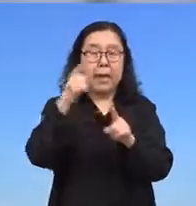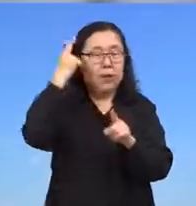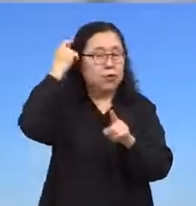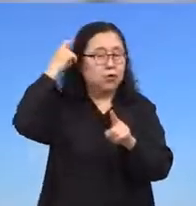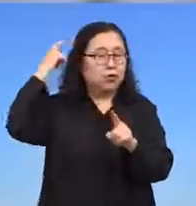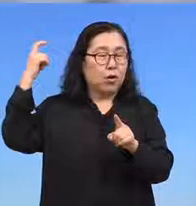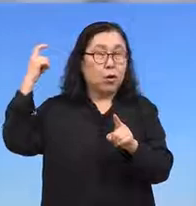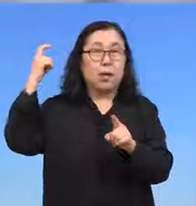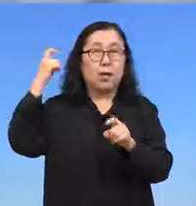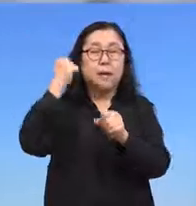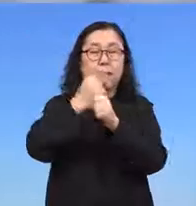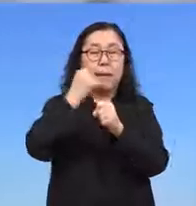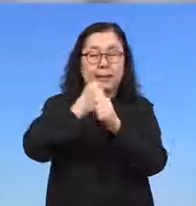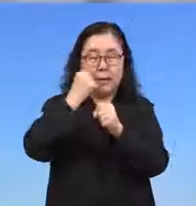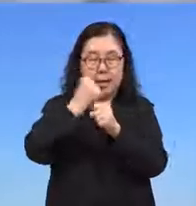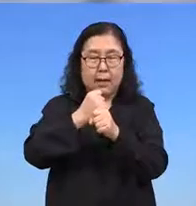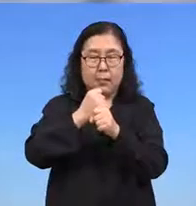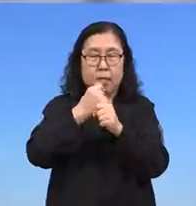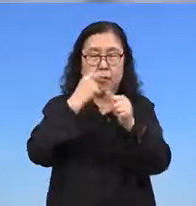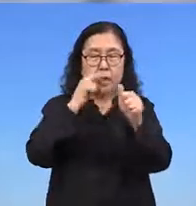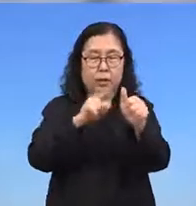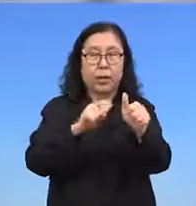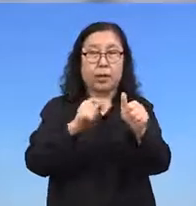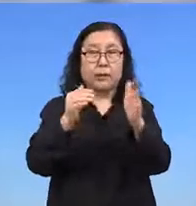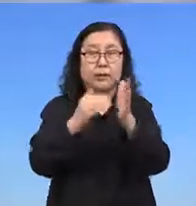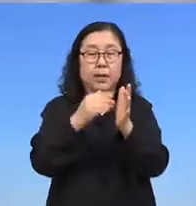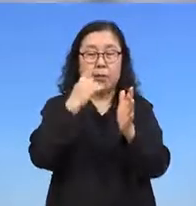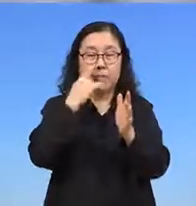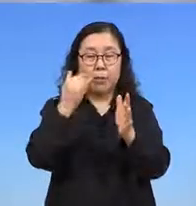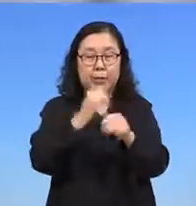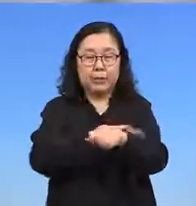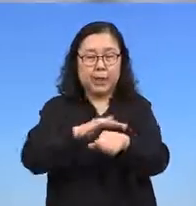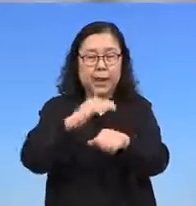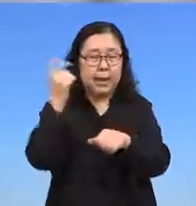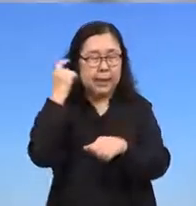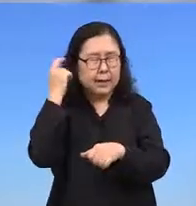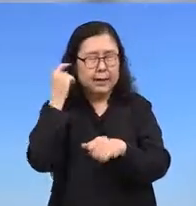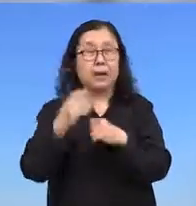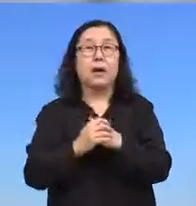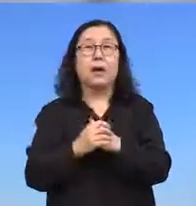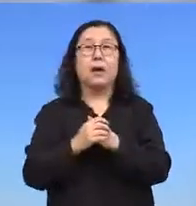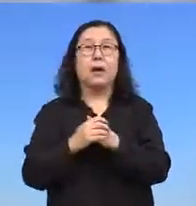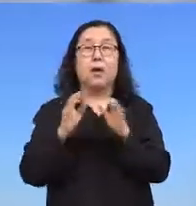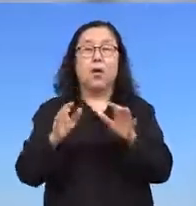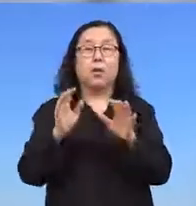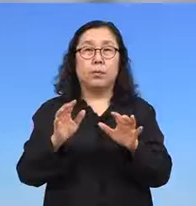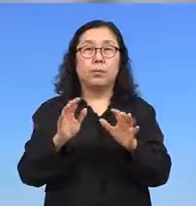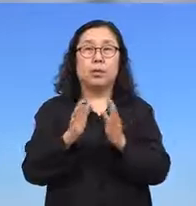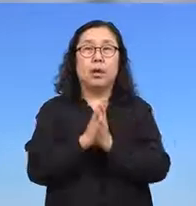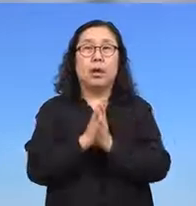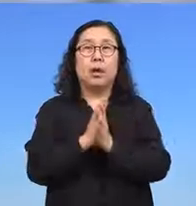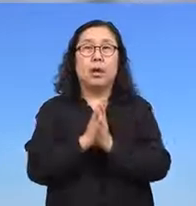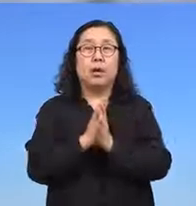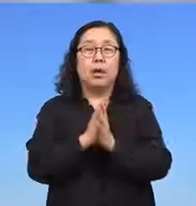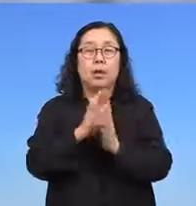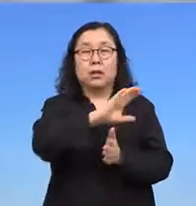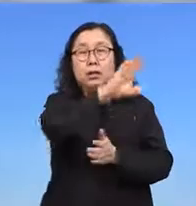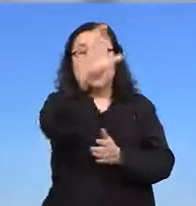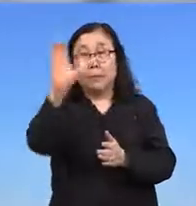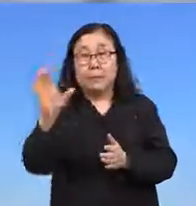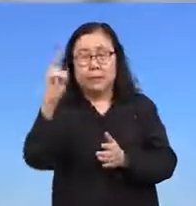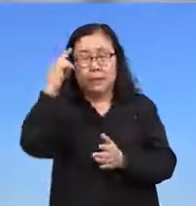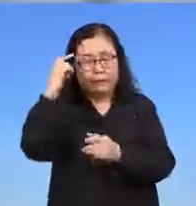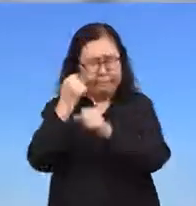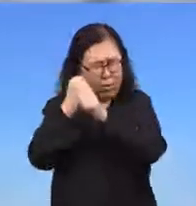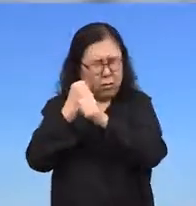추억을 만들어라, 하나님의 준엄하신 명령이라 생각합니다. 우리 부모님들 잘 들으세요. 오늘부터 머리를 맞대고